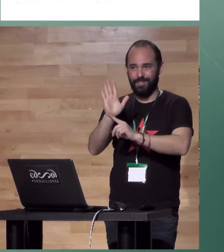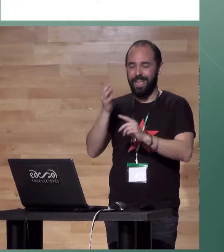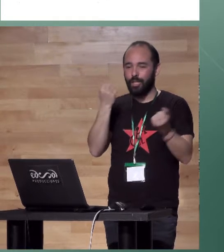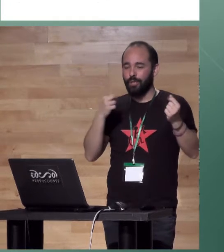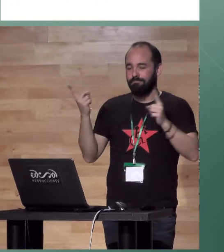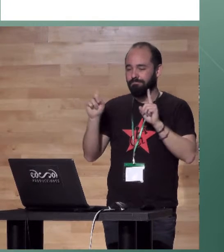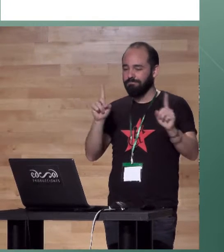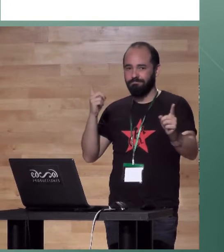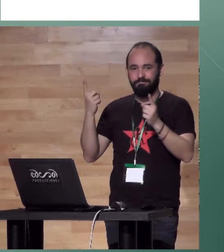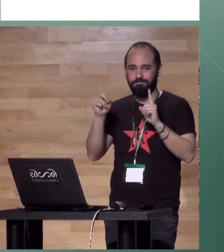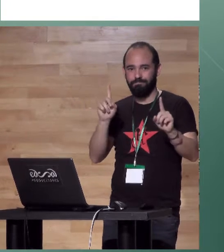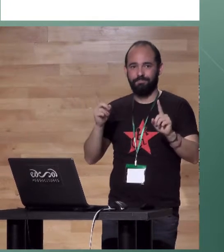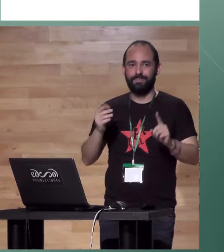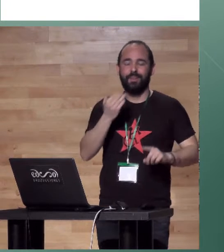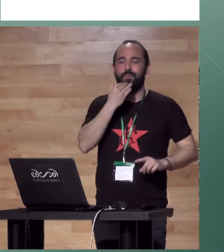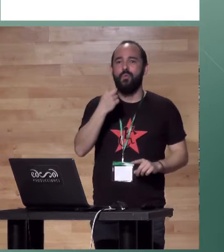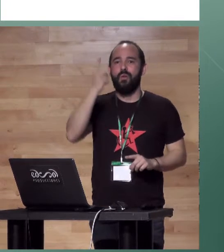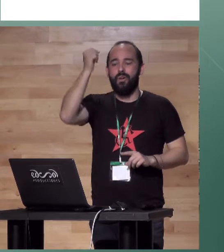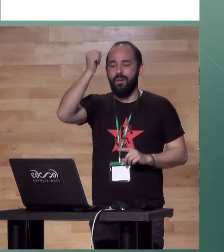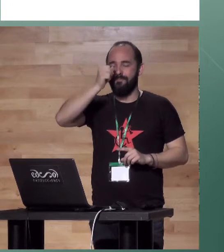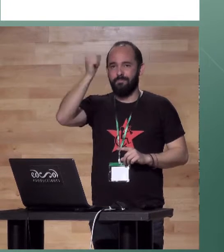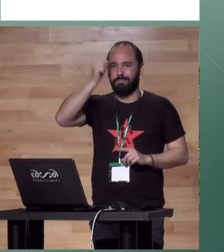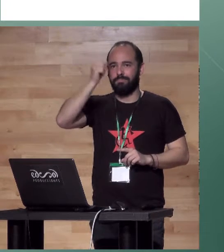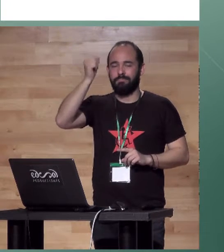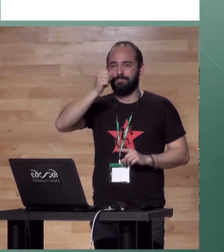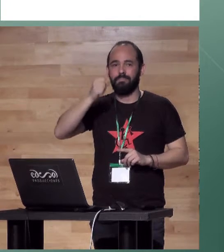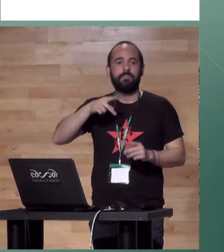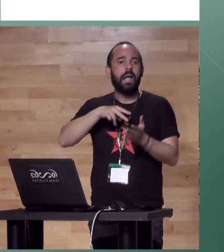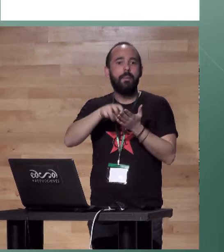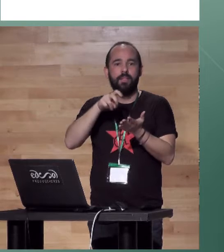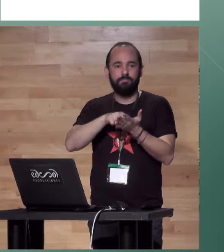Porque vamos a ver, se presentan a los actores, empieza.